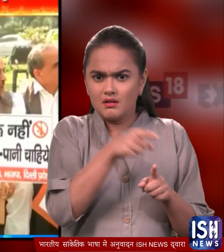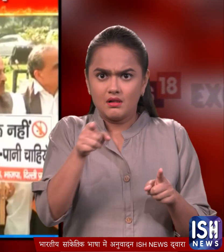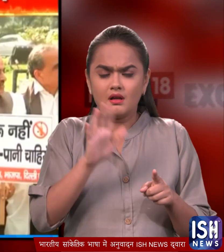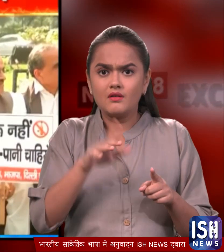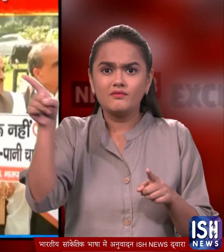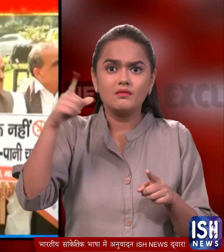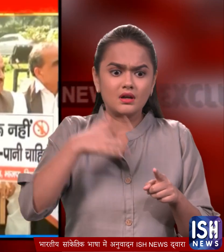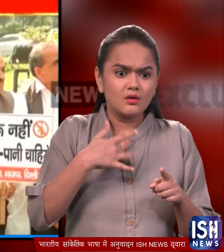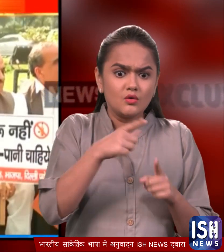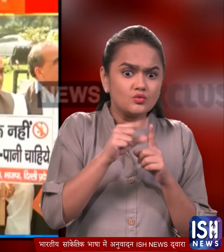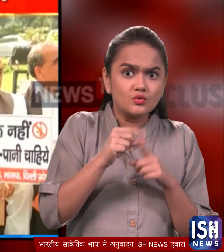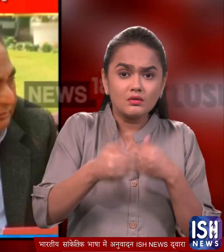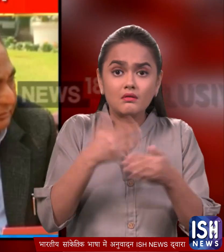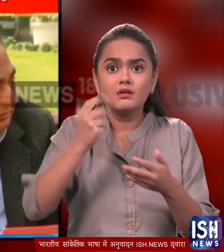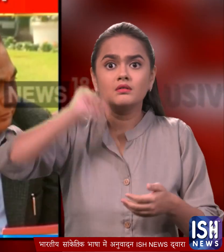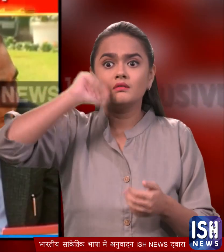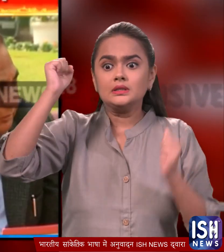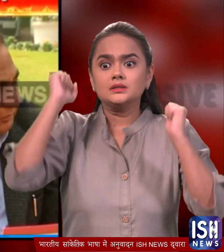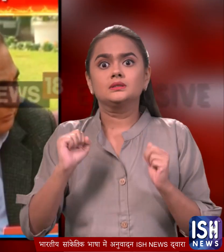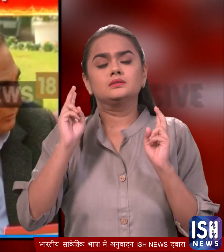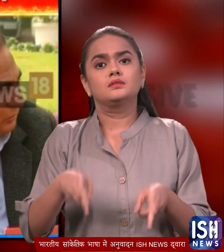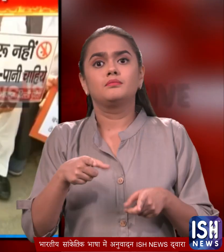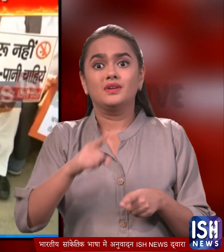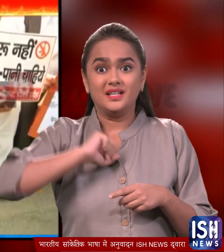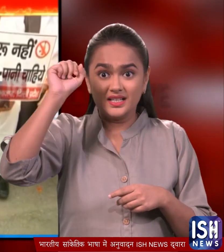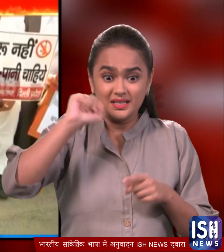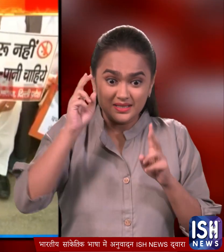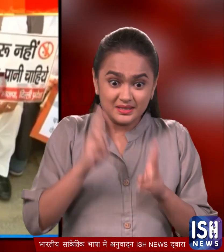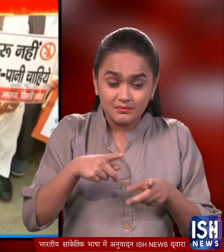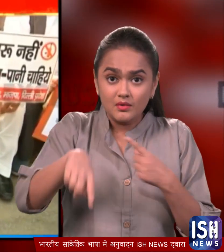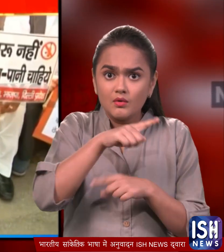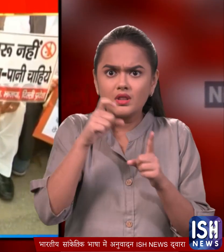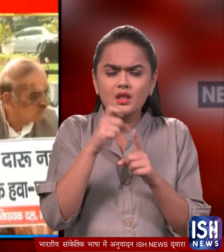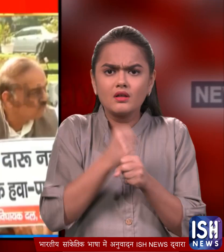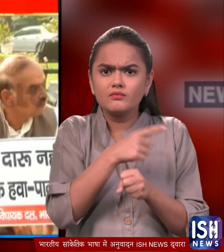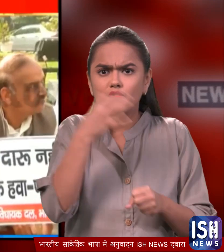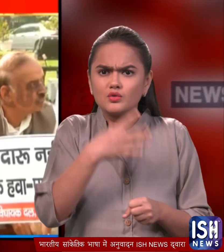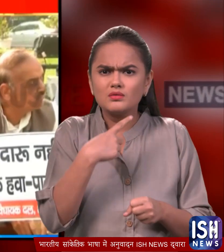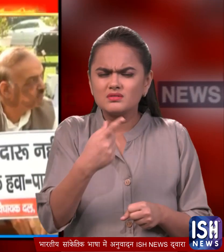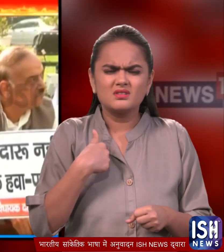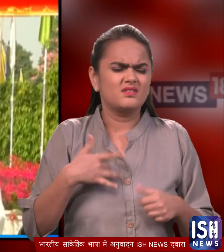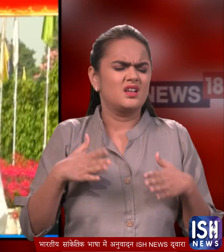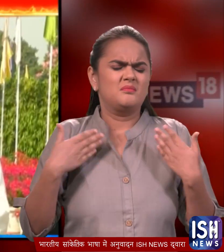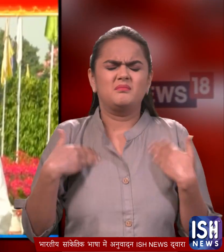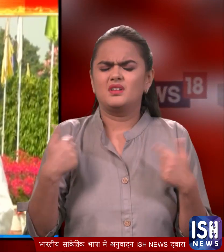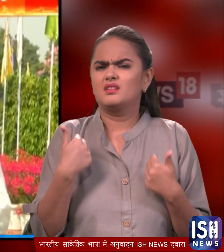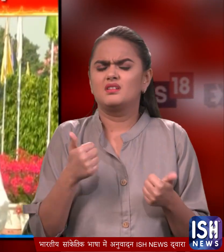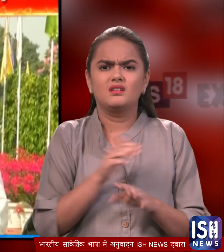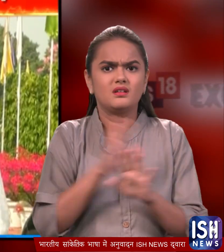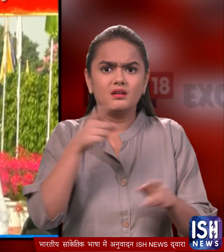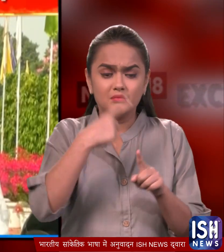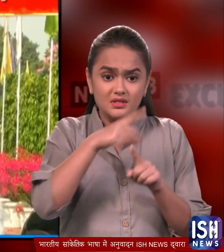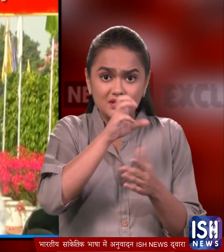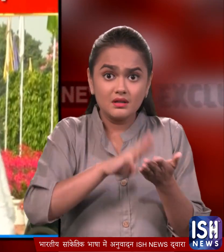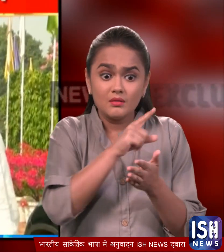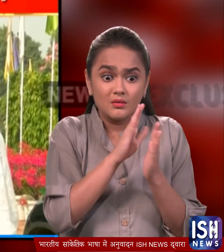बापू की प्रतिमा के पास धरने पर बैठ गए। धरने पर बैठे विधायकों ने दिल्ली सरकार की नई आबकारी नीति पर नाराजगी जताई और मुख्यमंत्री की